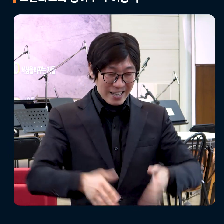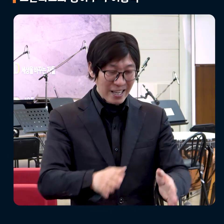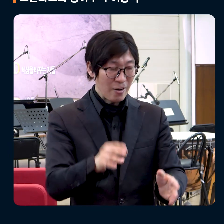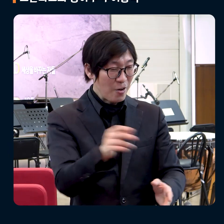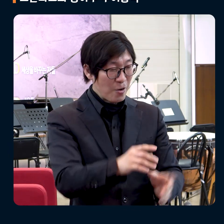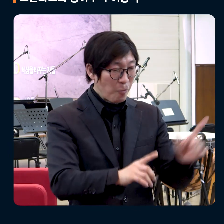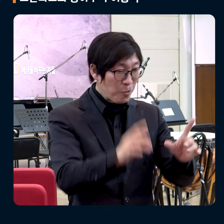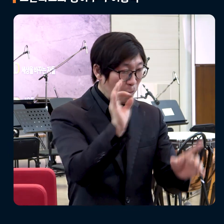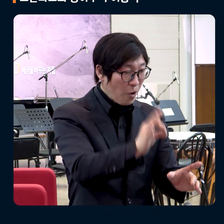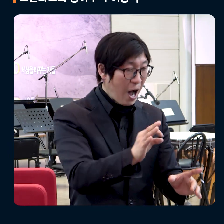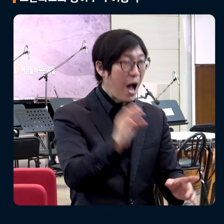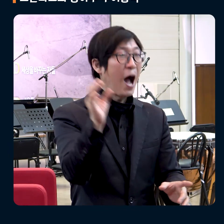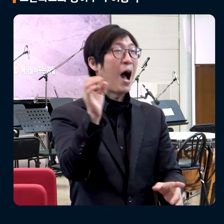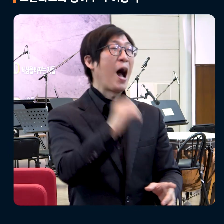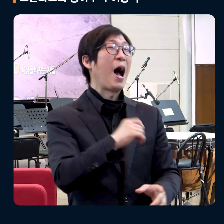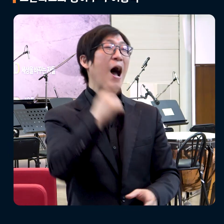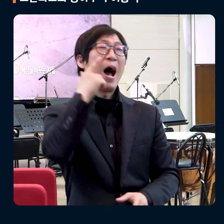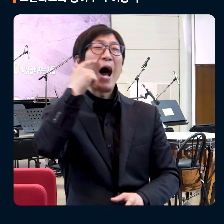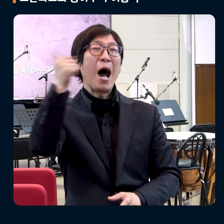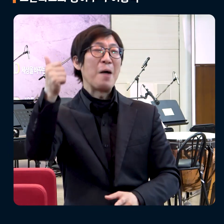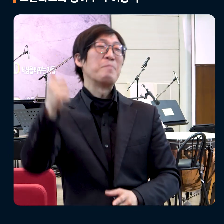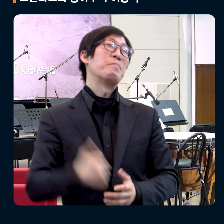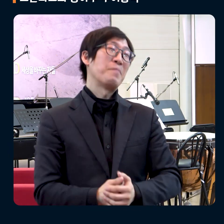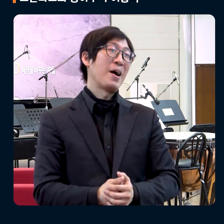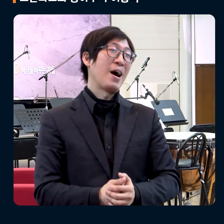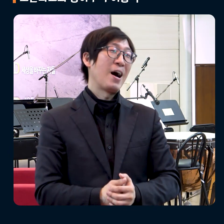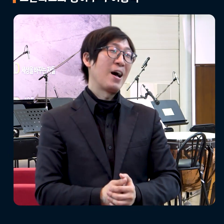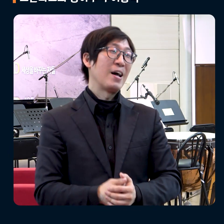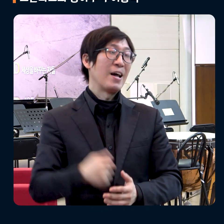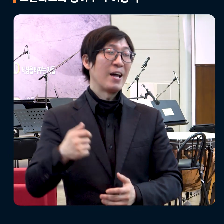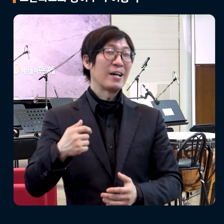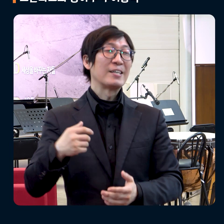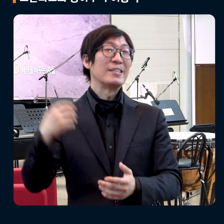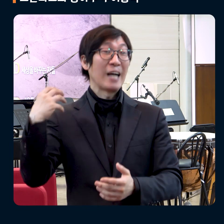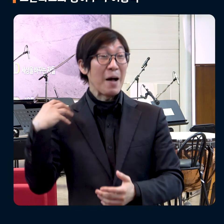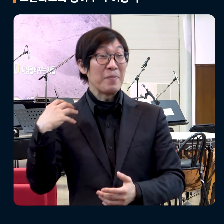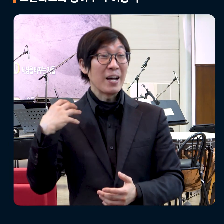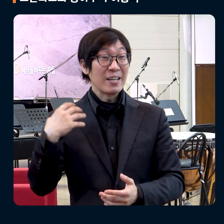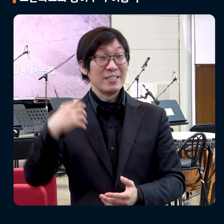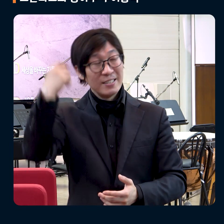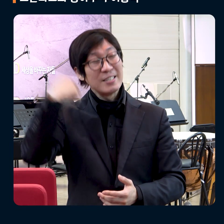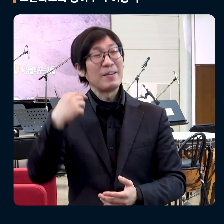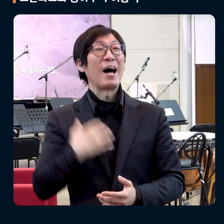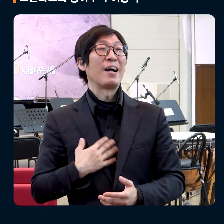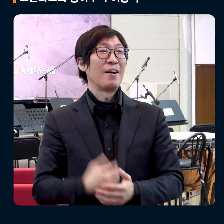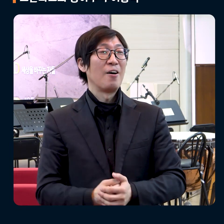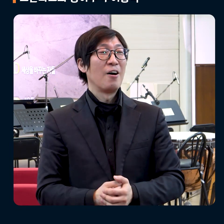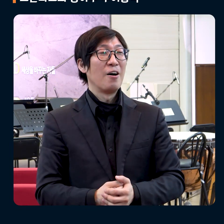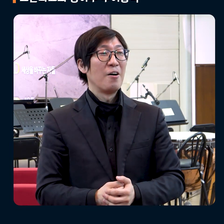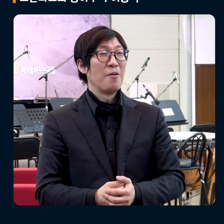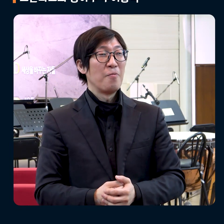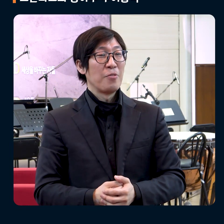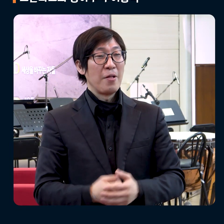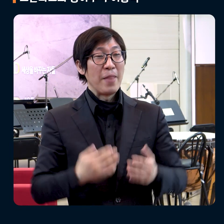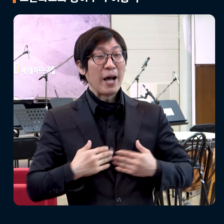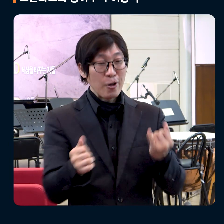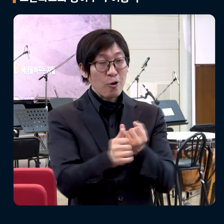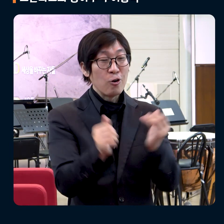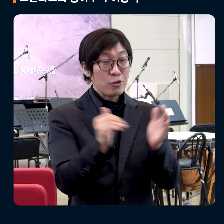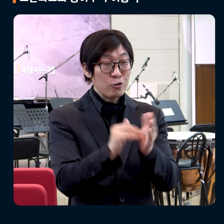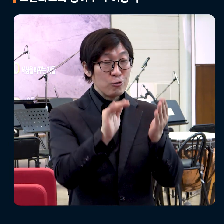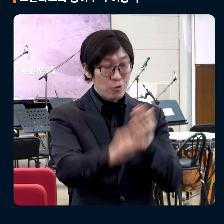우는데 좋음과 동시에 얘를 뭘 먹고 살리나, 어떻게 먹여